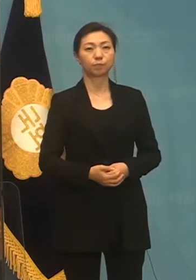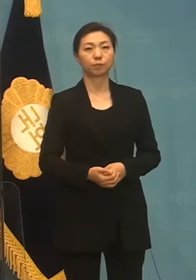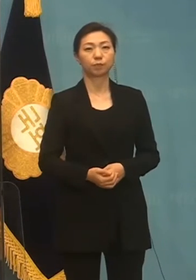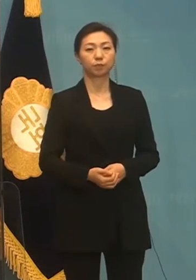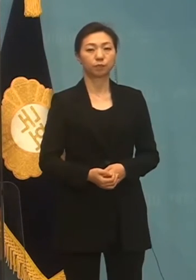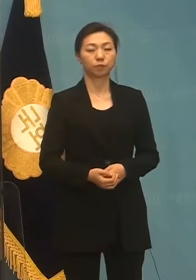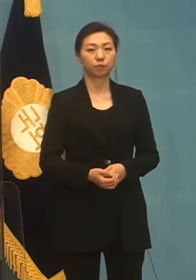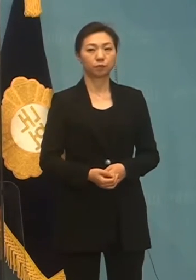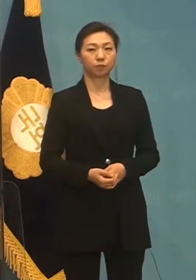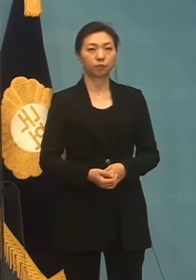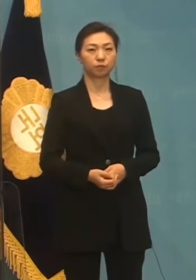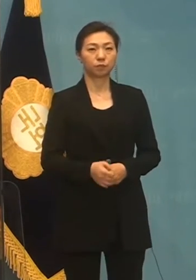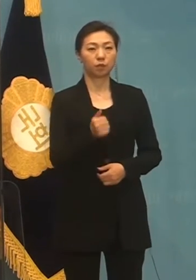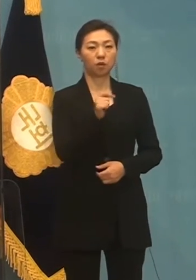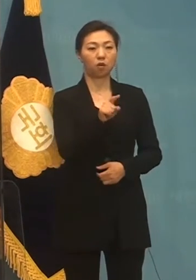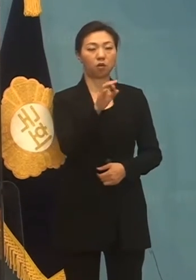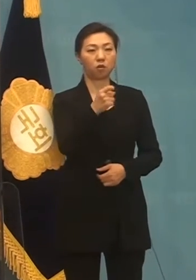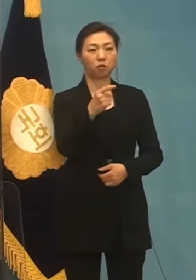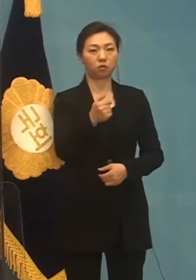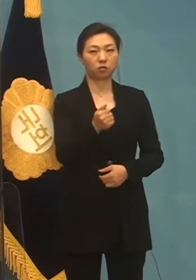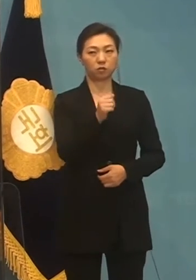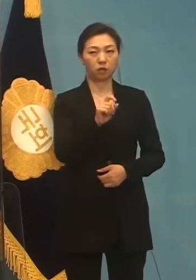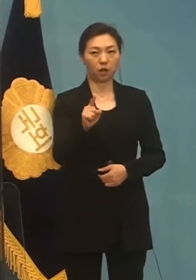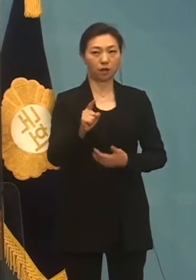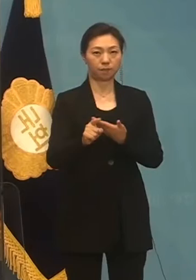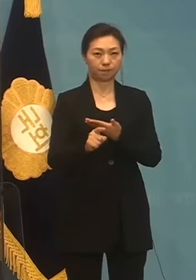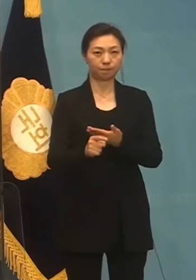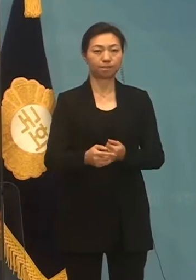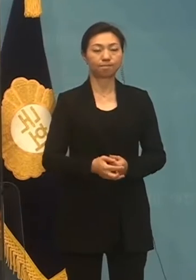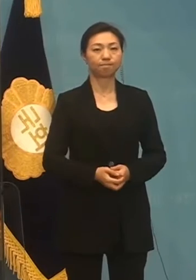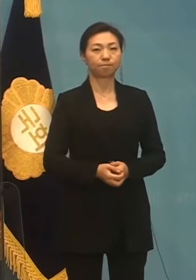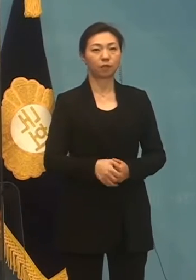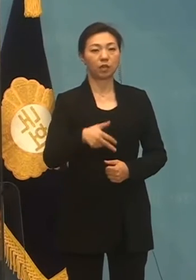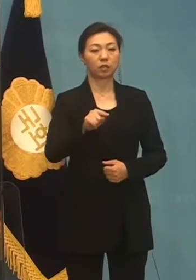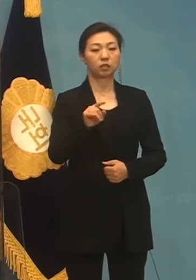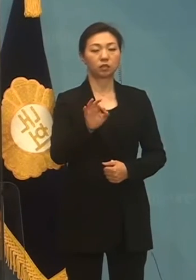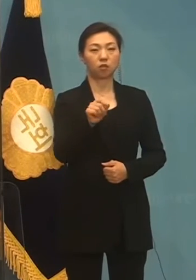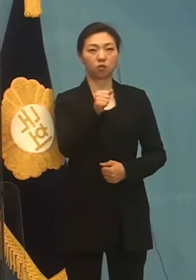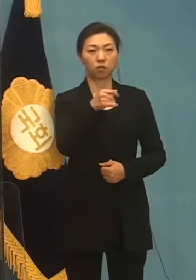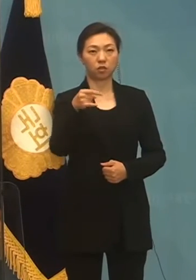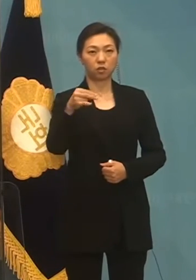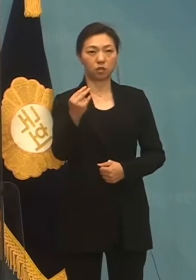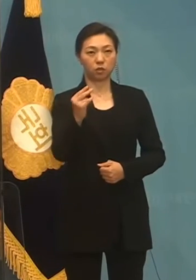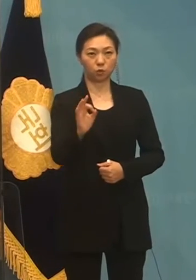그리고 허나 위원이십니다. 정의용 위원이십니다.